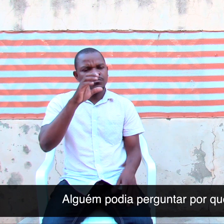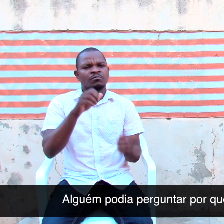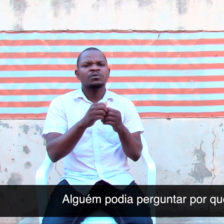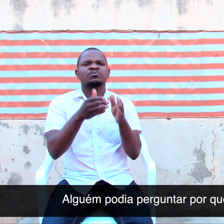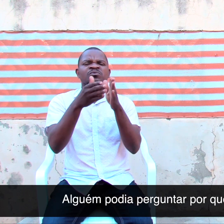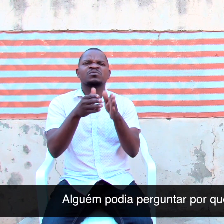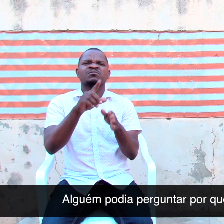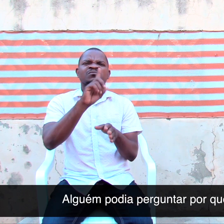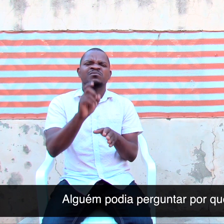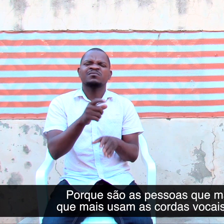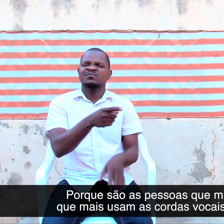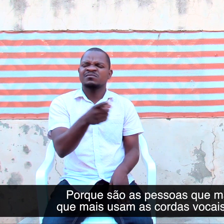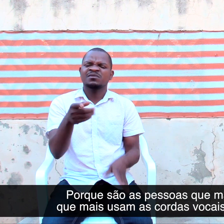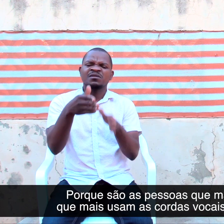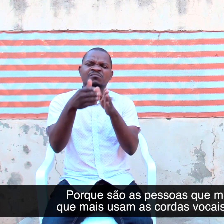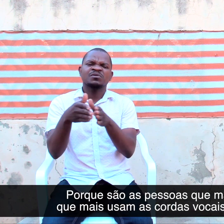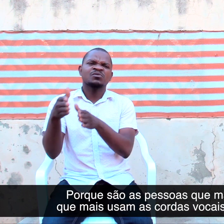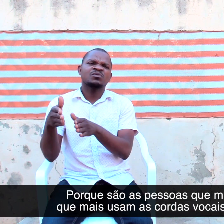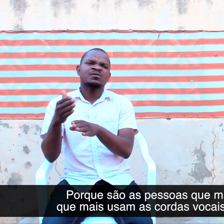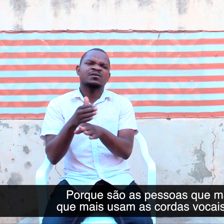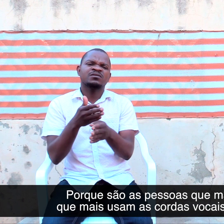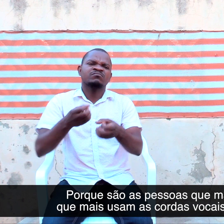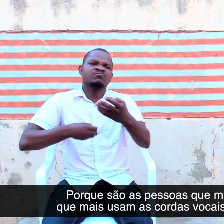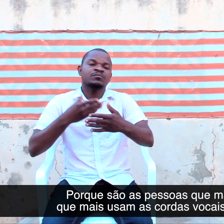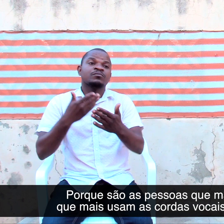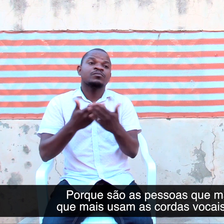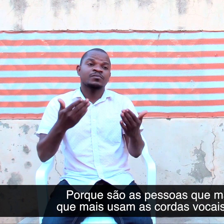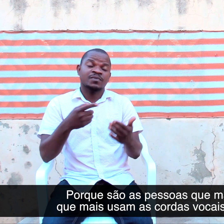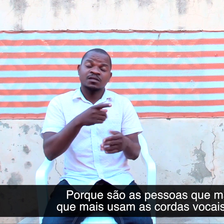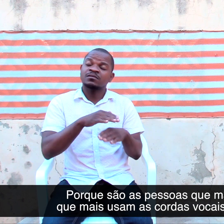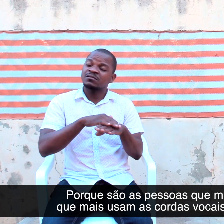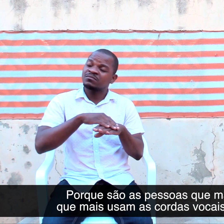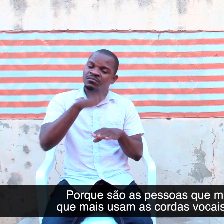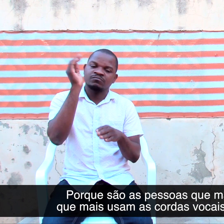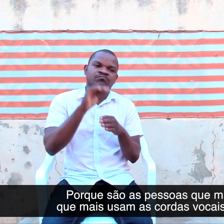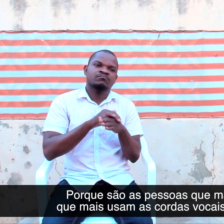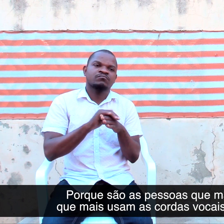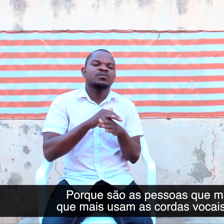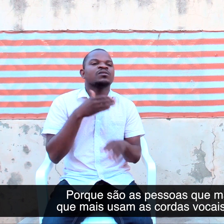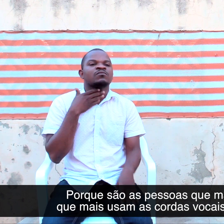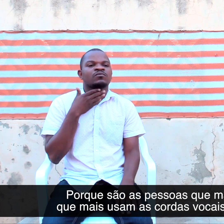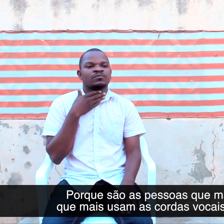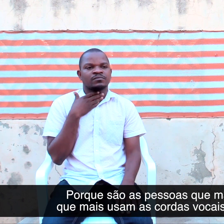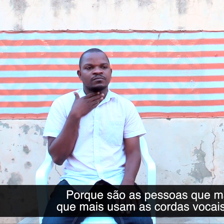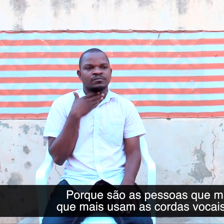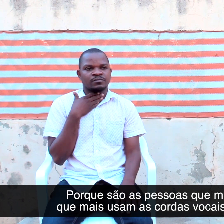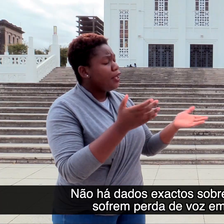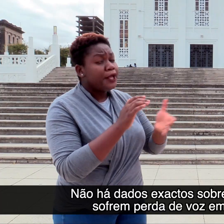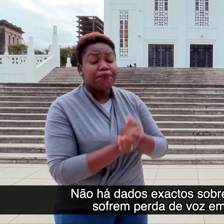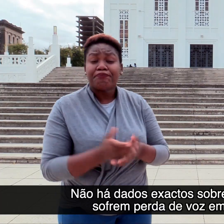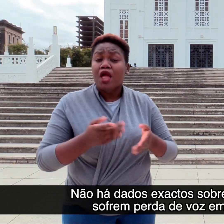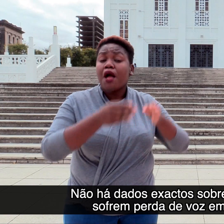por que só essas pessoas? Porque são as pessoas que mais usam a garganta, são as pessoas que mais usam as cordas vocais. É muito